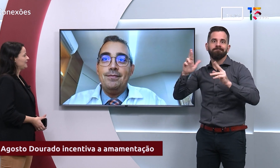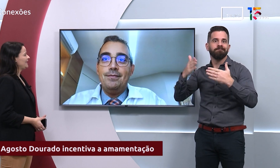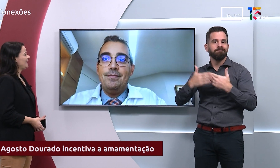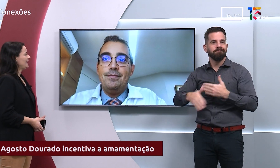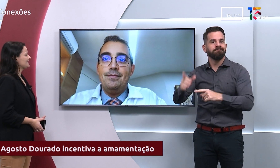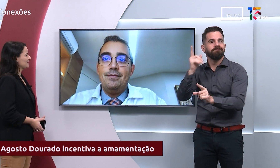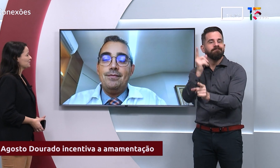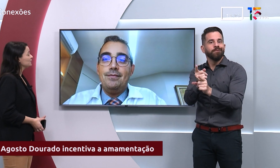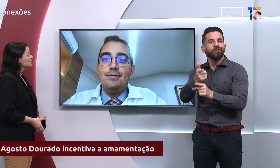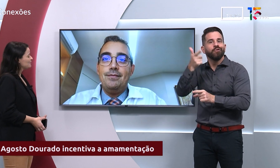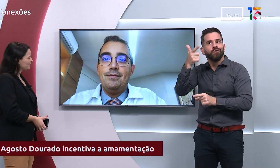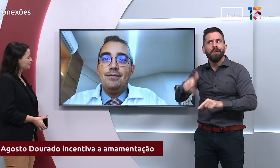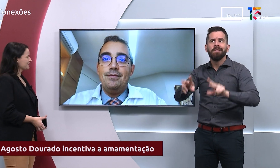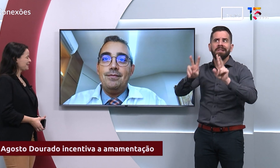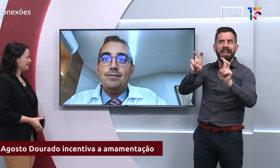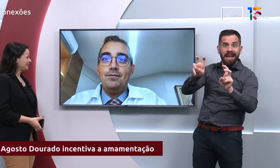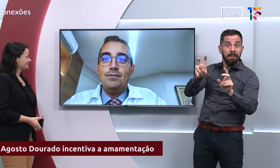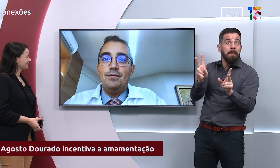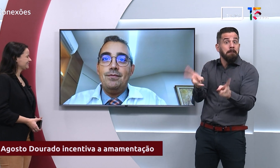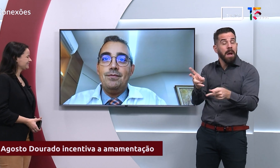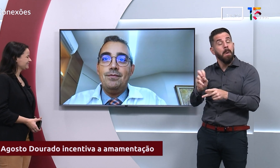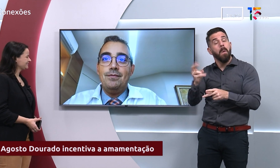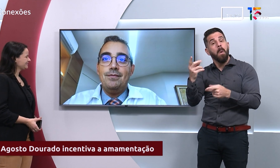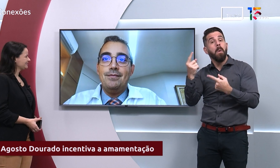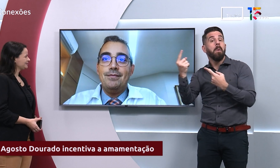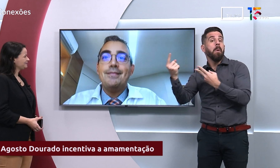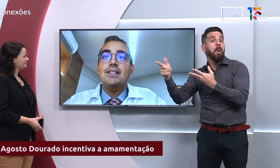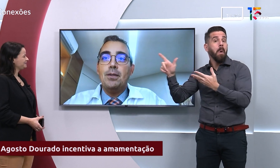novamente sobre esse assunto e sobre outros também.